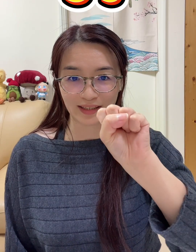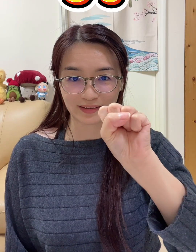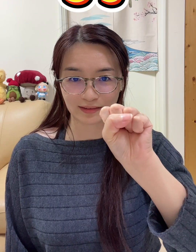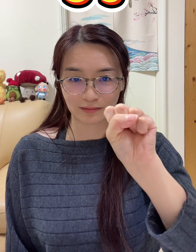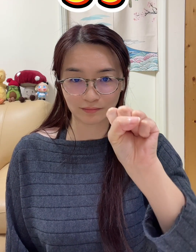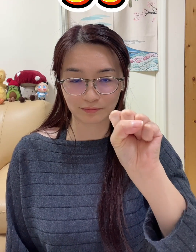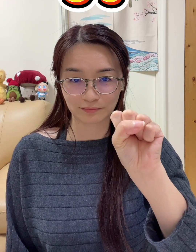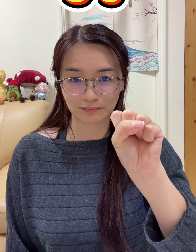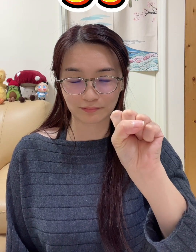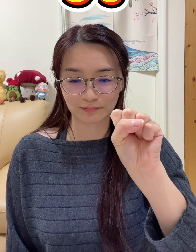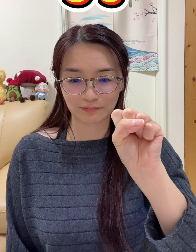S